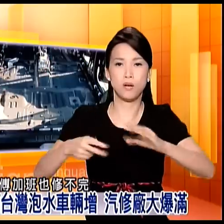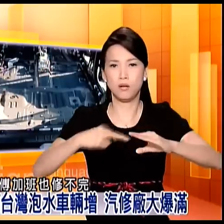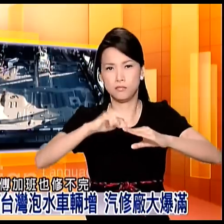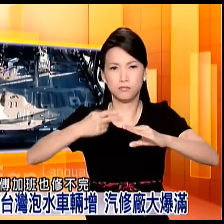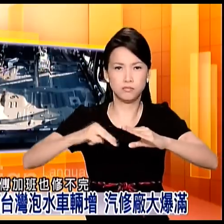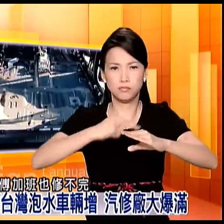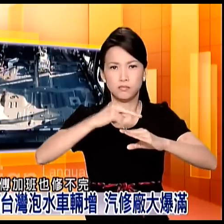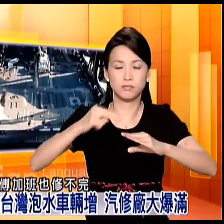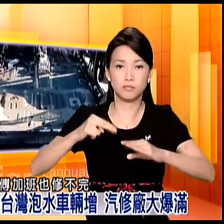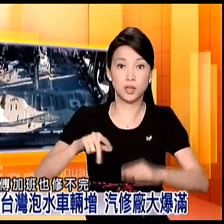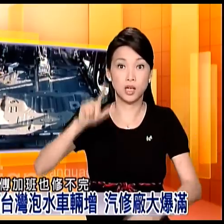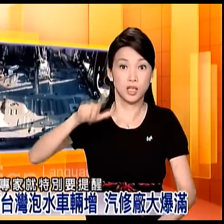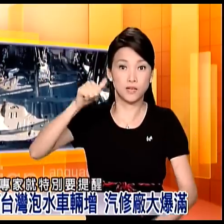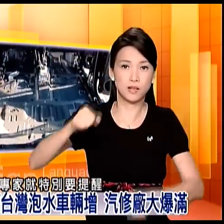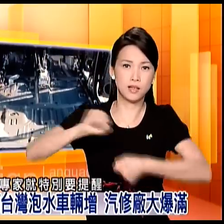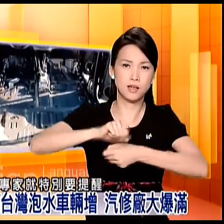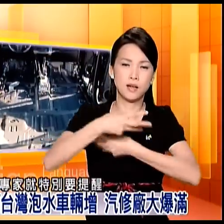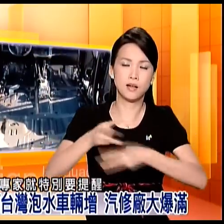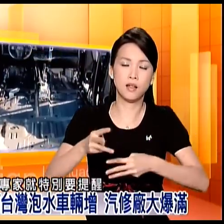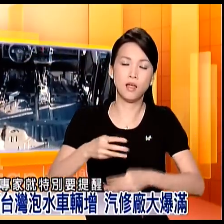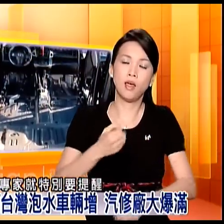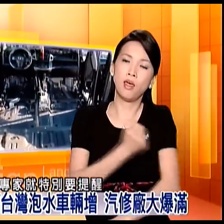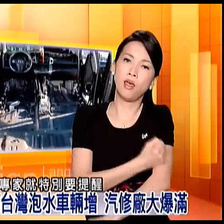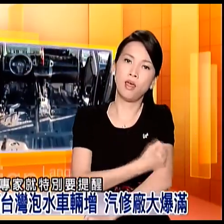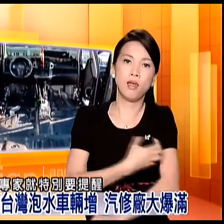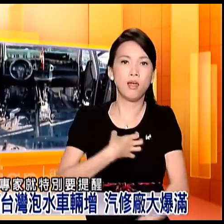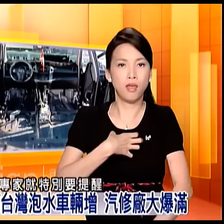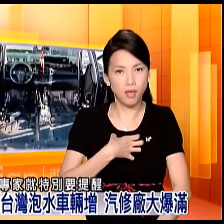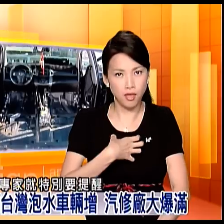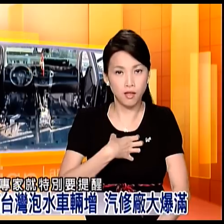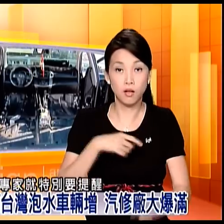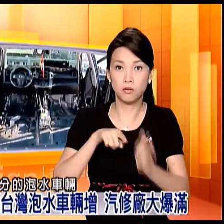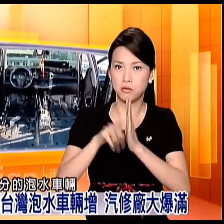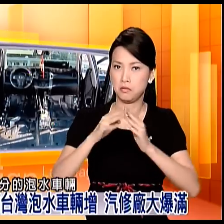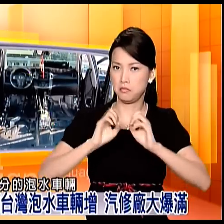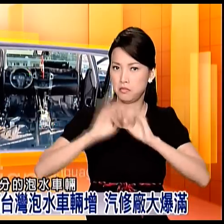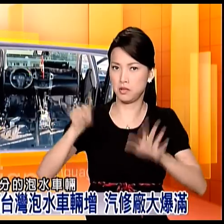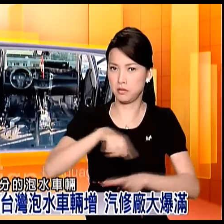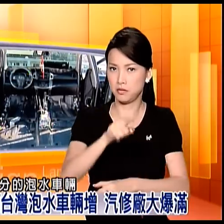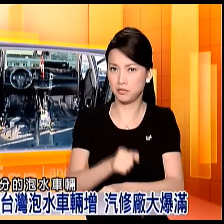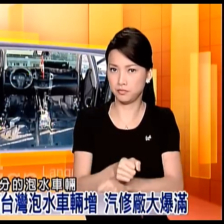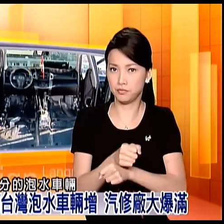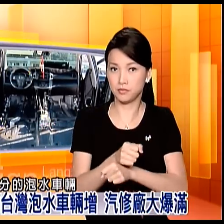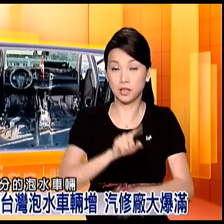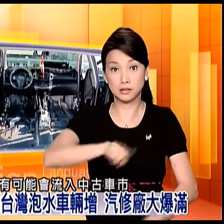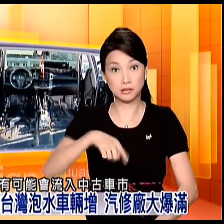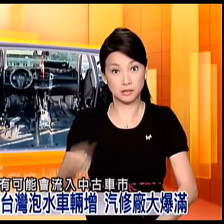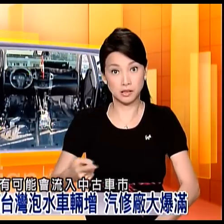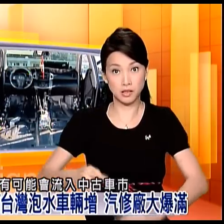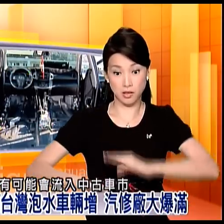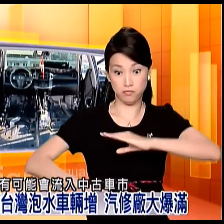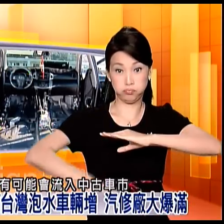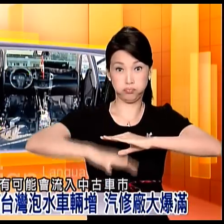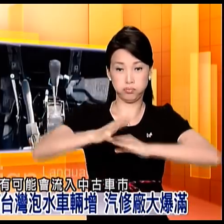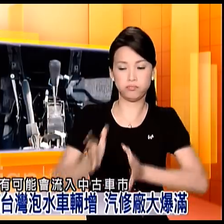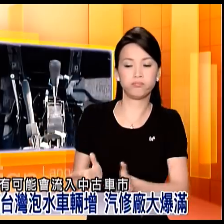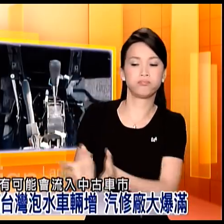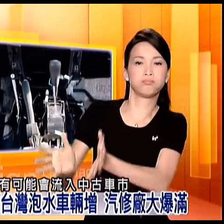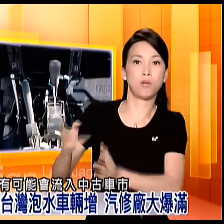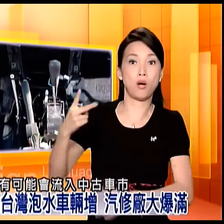也修不完。有专家就特别要提醒，部分的泡水车辆很有可能会流入中古